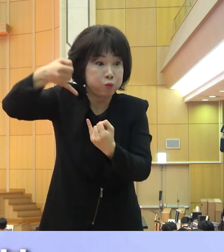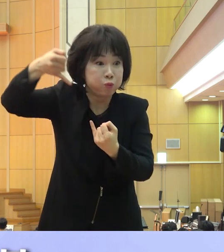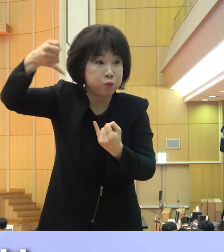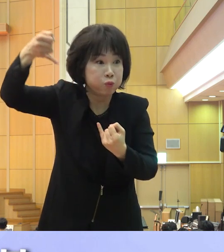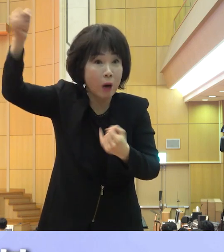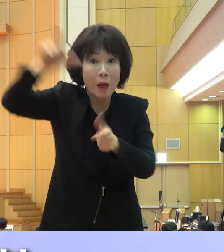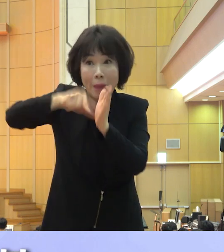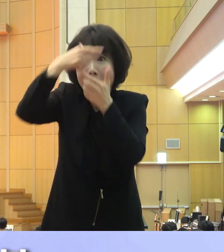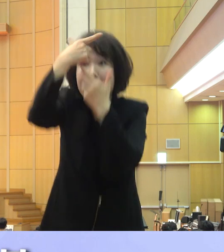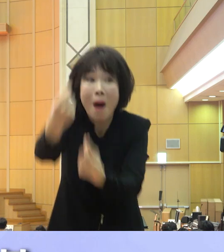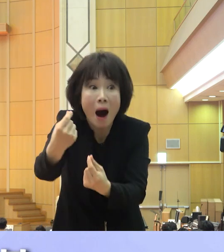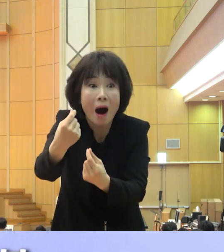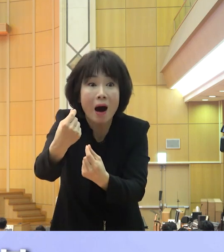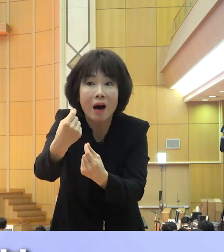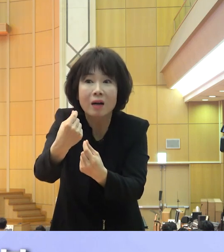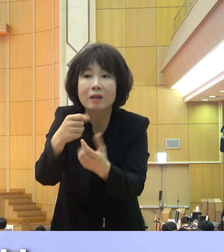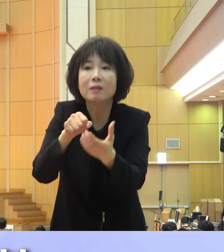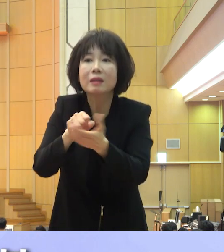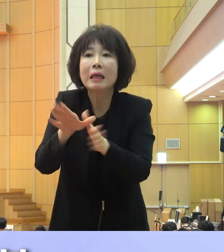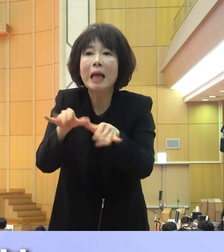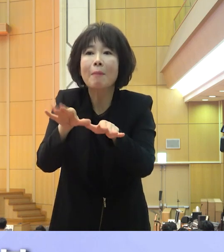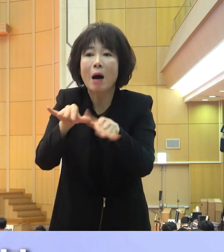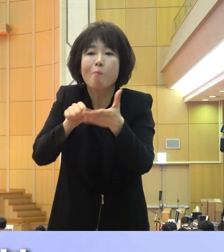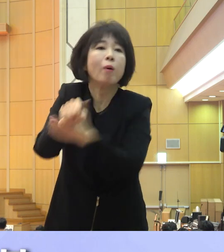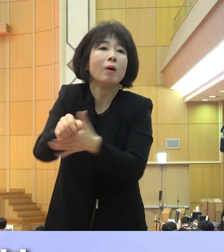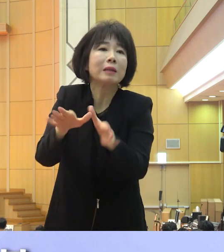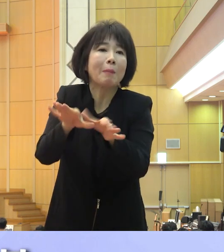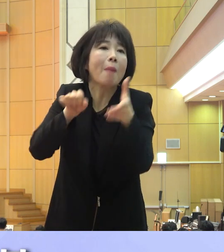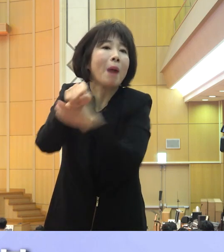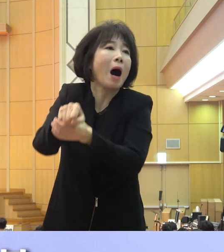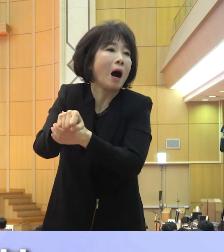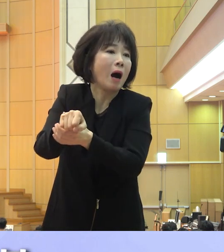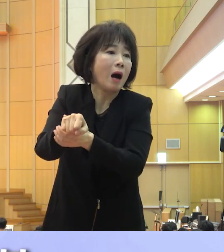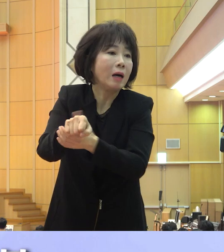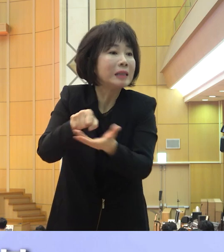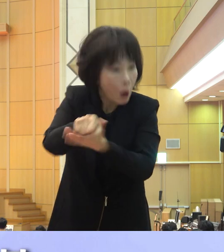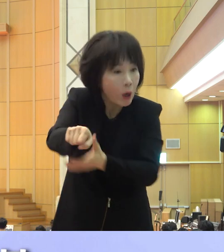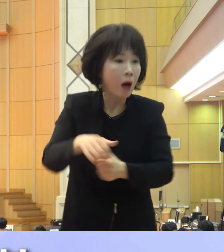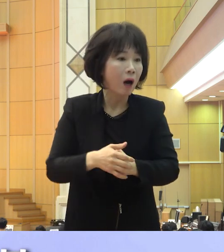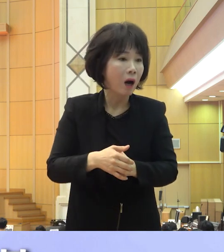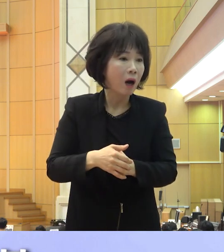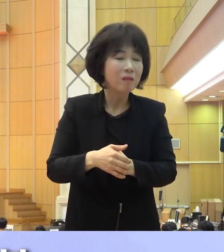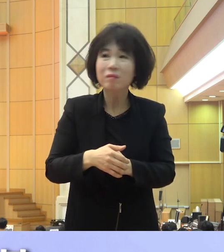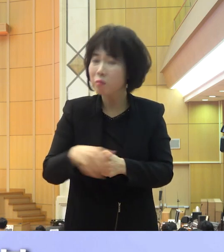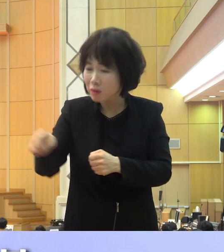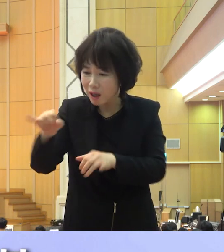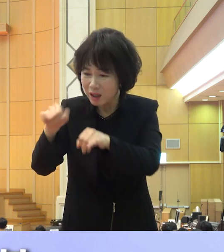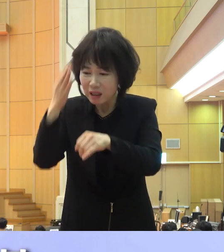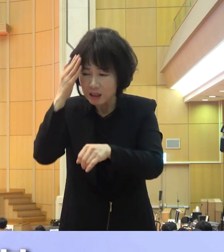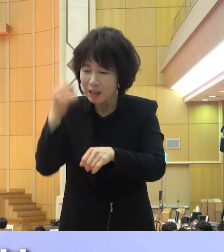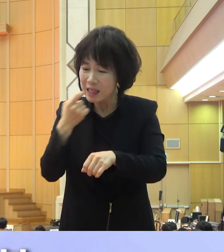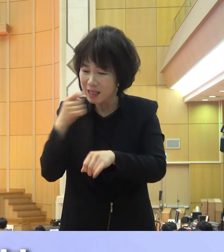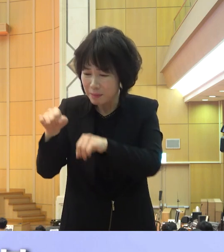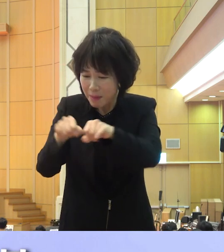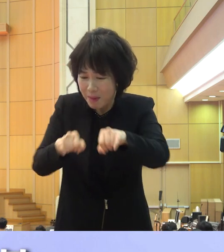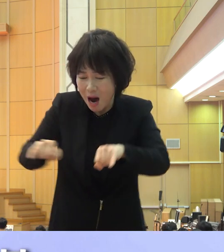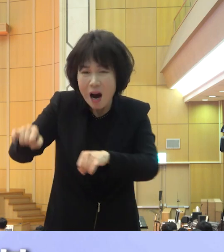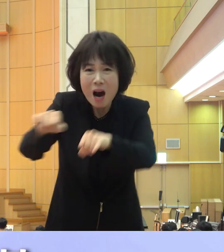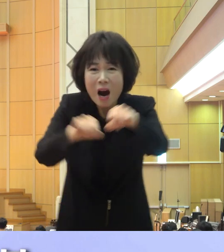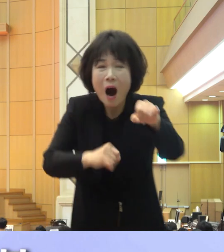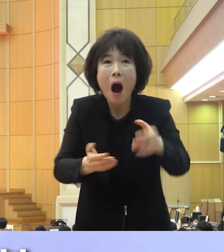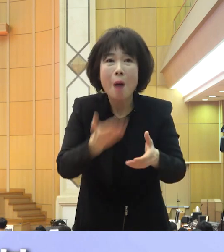되면 나방이로 나오는 건데, 먹은 것이 얼마 안 되니까, 좋은 것이 못